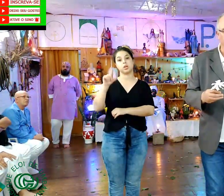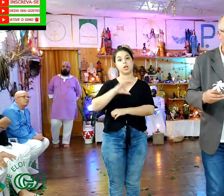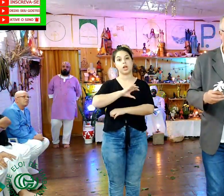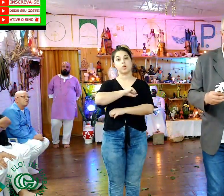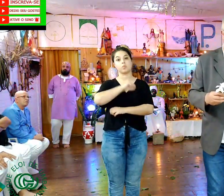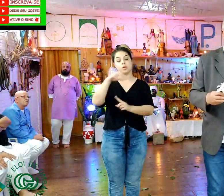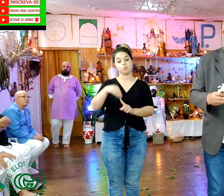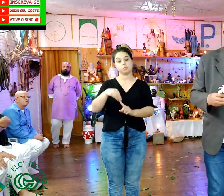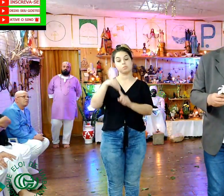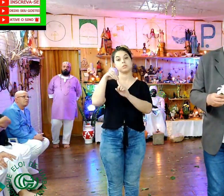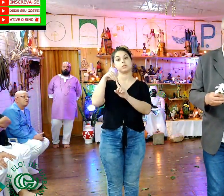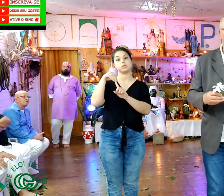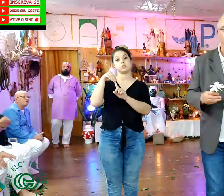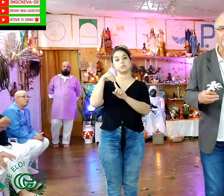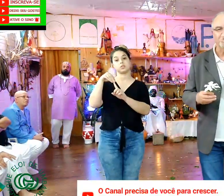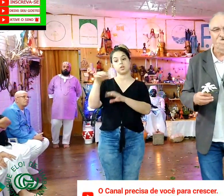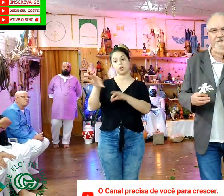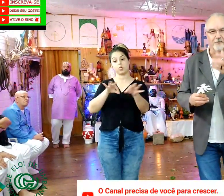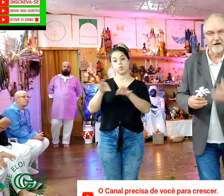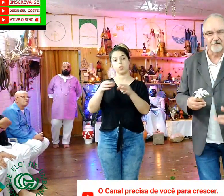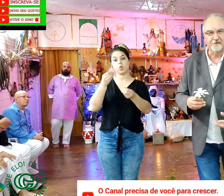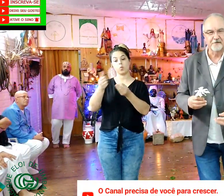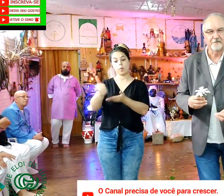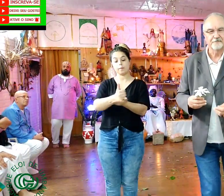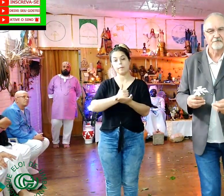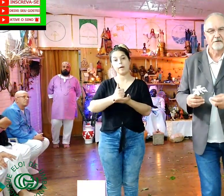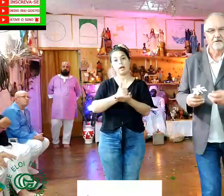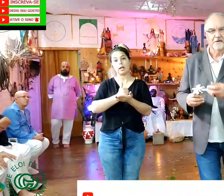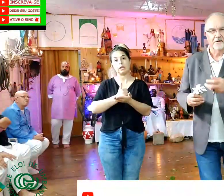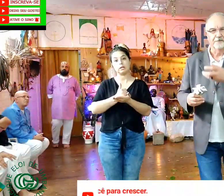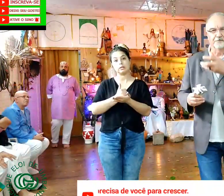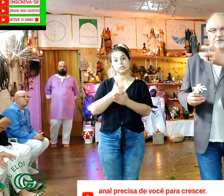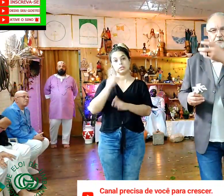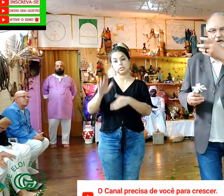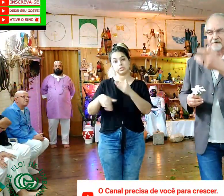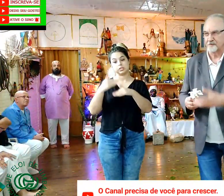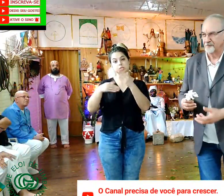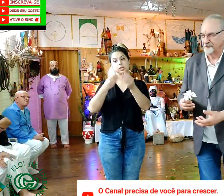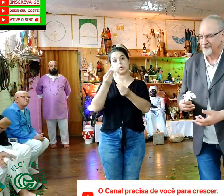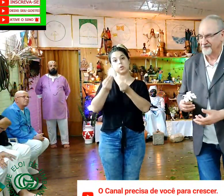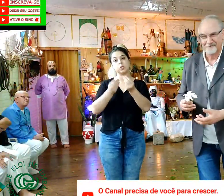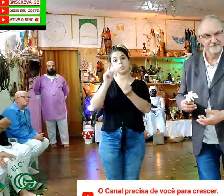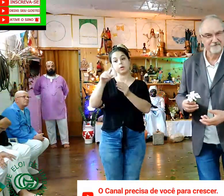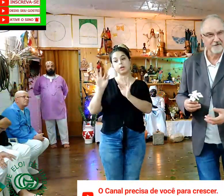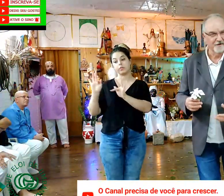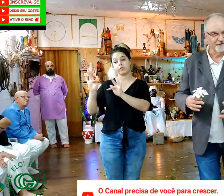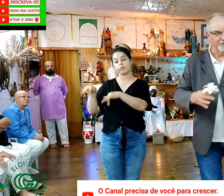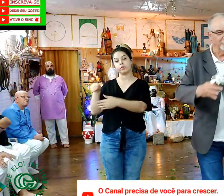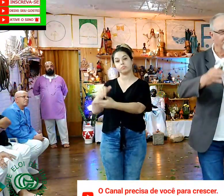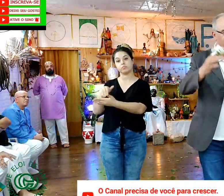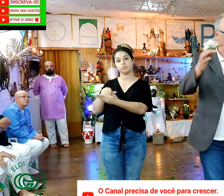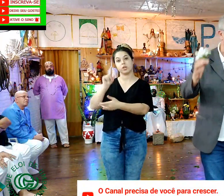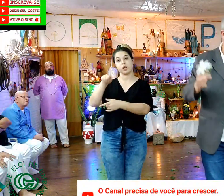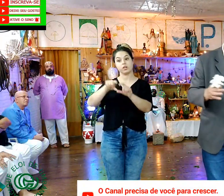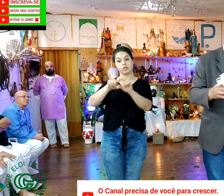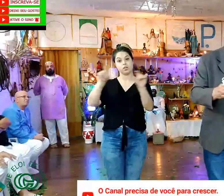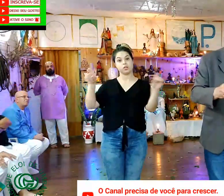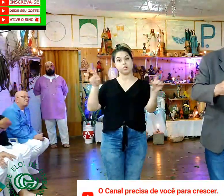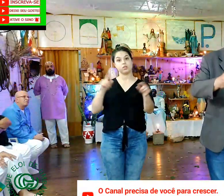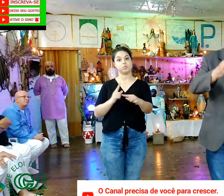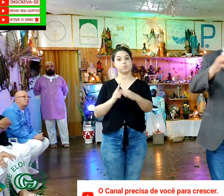amor como princípio, ordem como base e progresso como fim. Esse é o lema